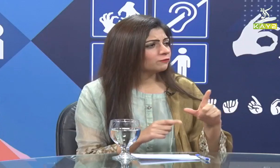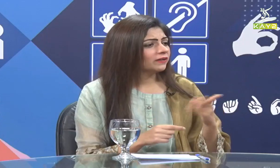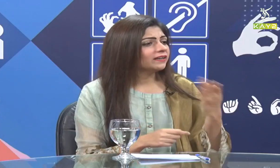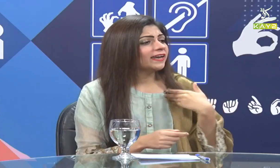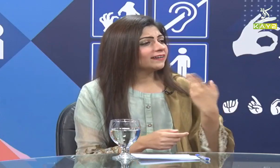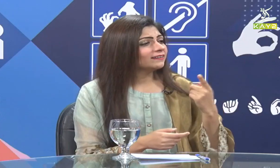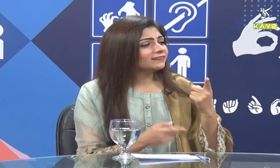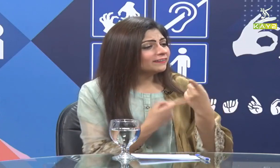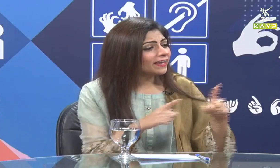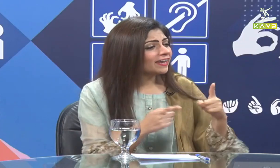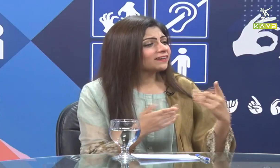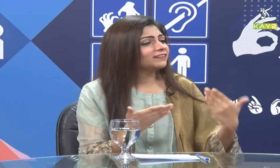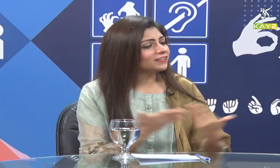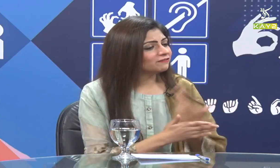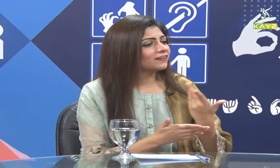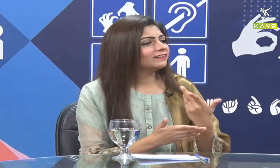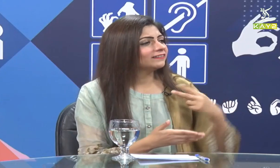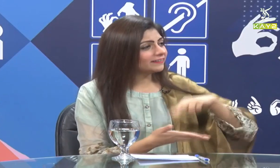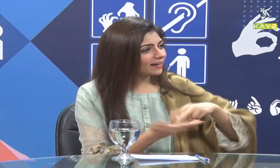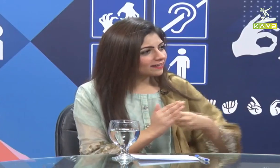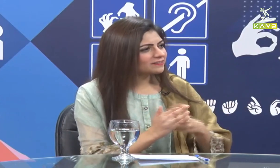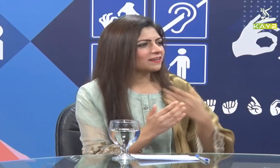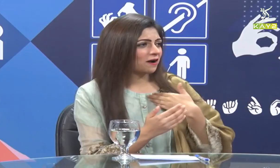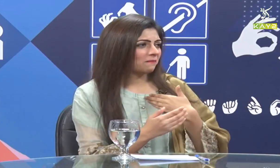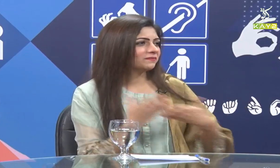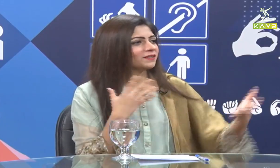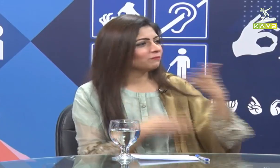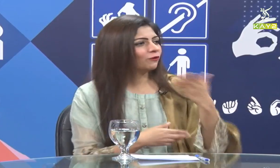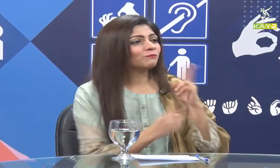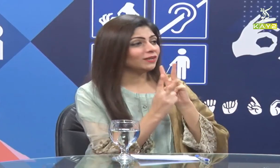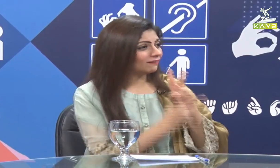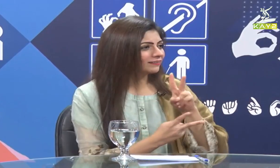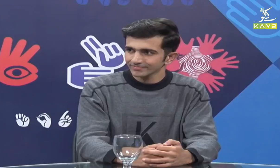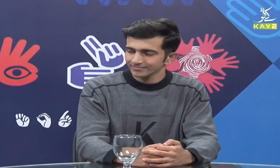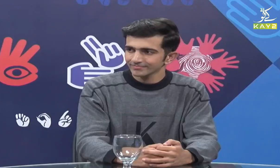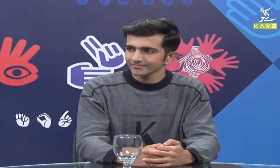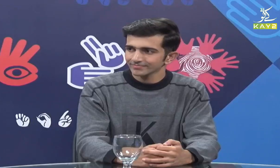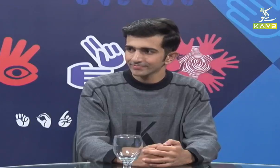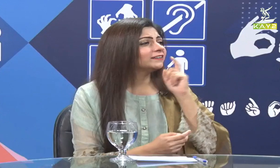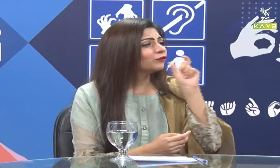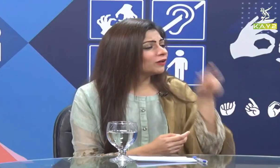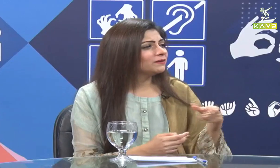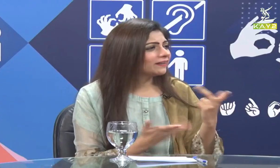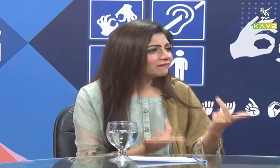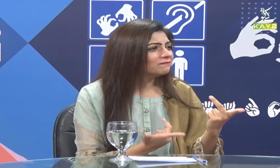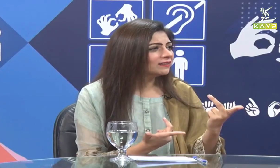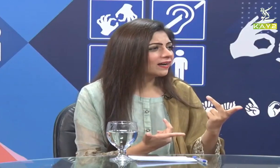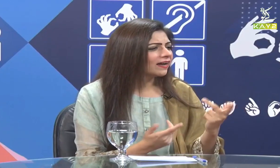हुए, एक नए डिफरेंट टैलेंट से हम सबको मिलवाते हो, एक कोई भी डेफ बंदा है,